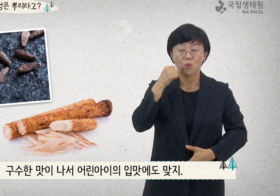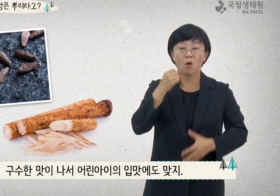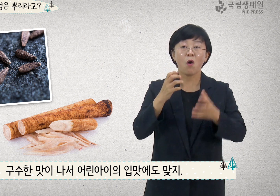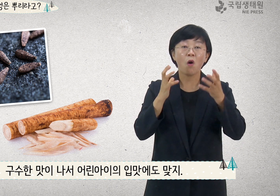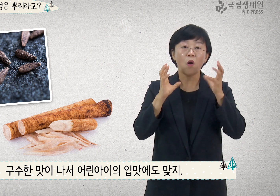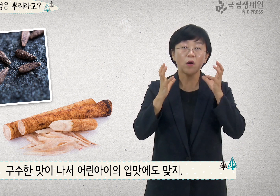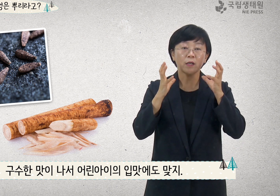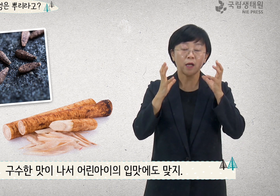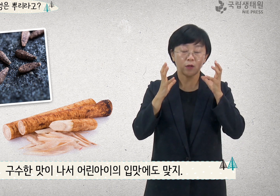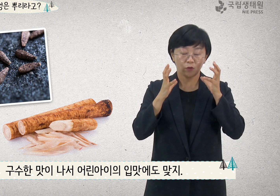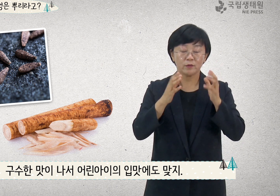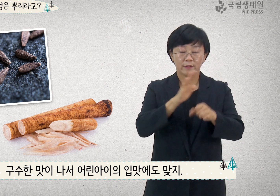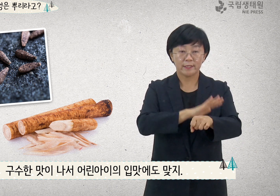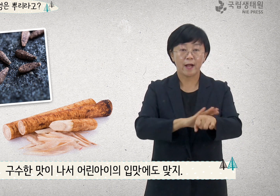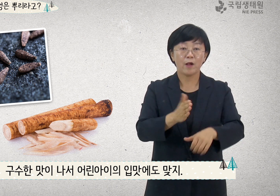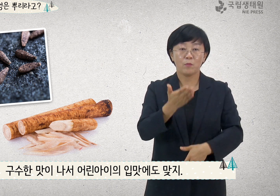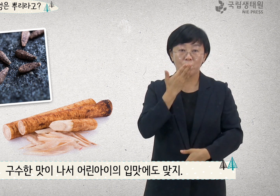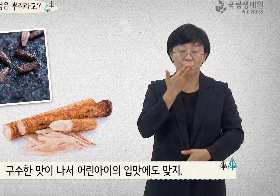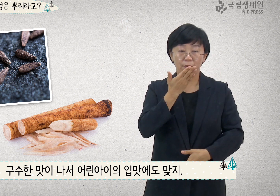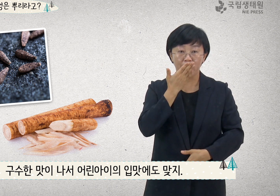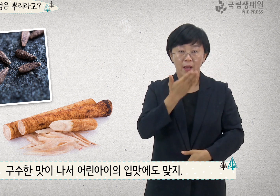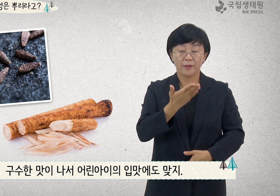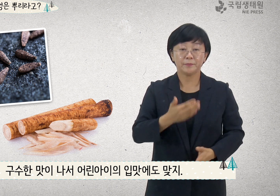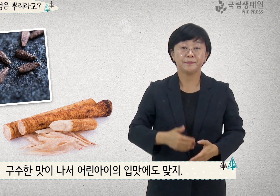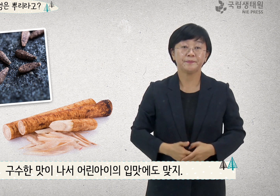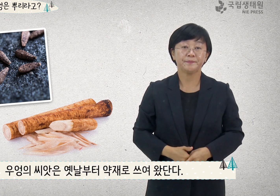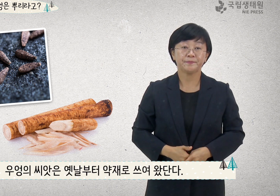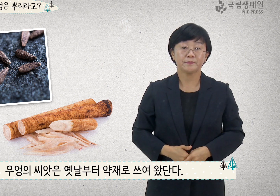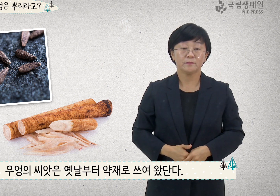나서 어린아이의 입맛에도 맞지.